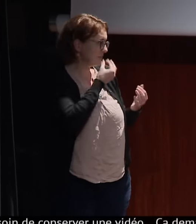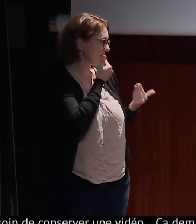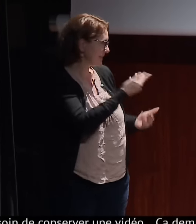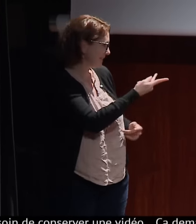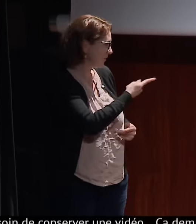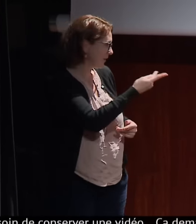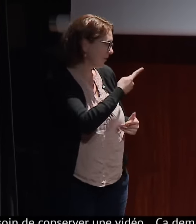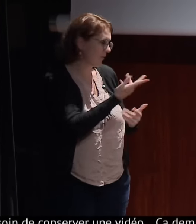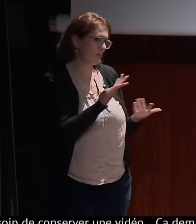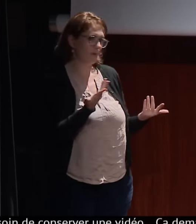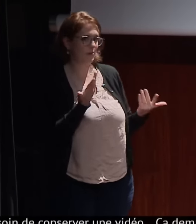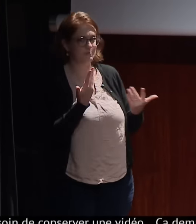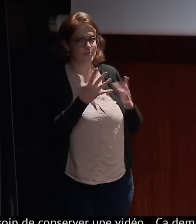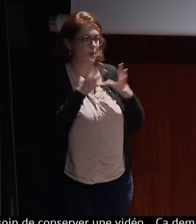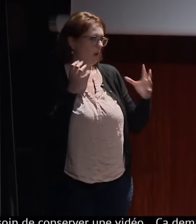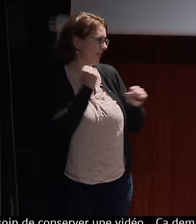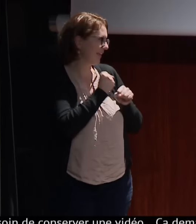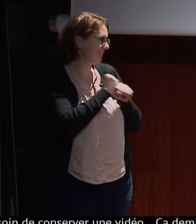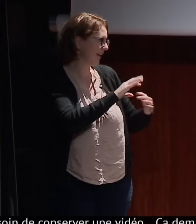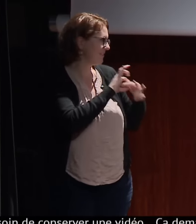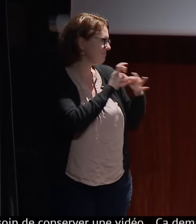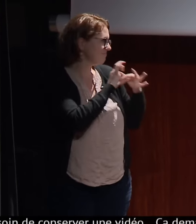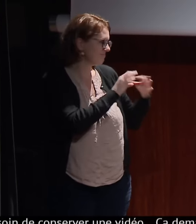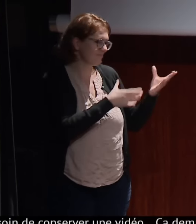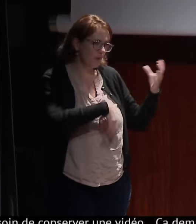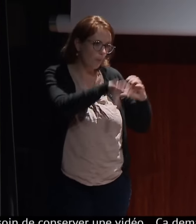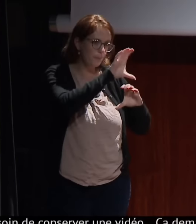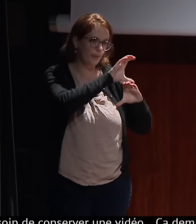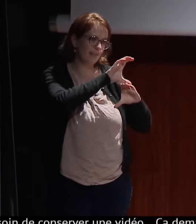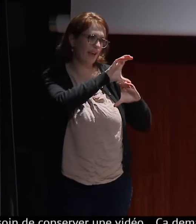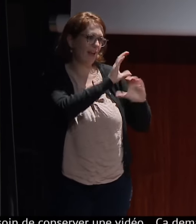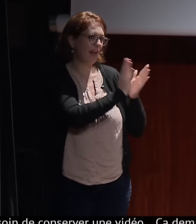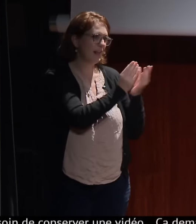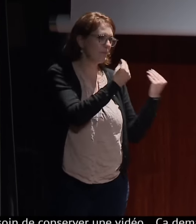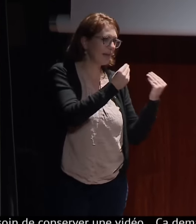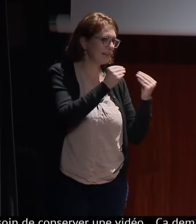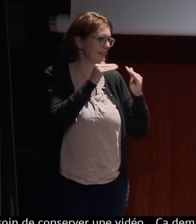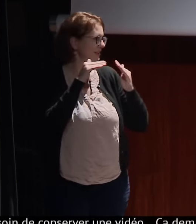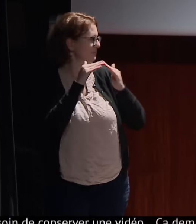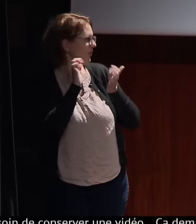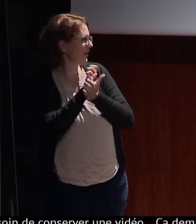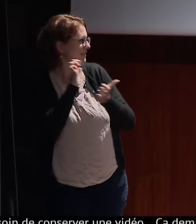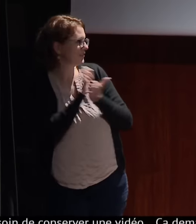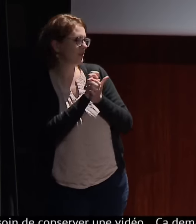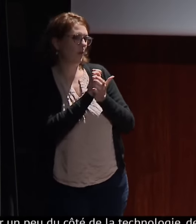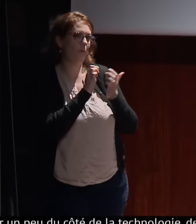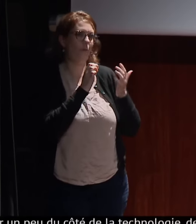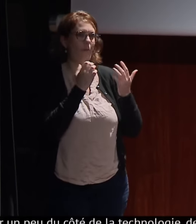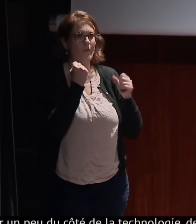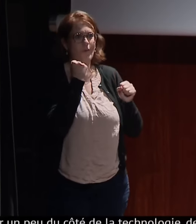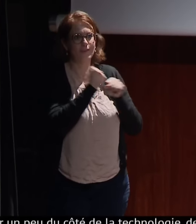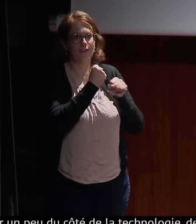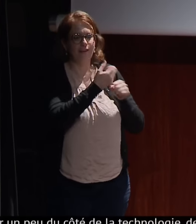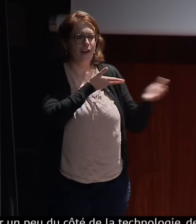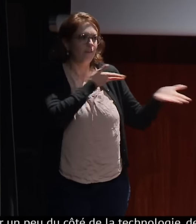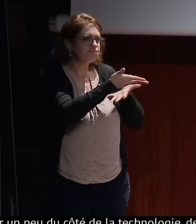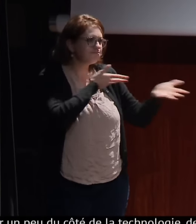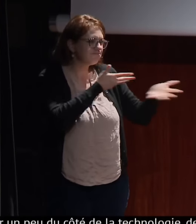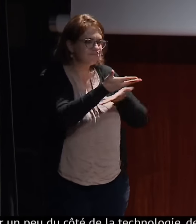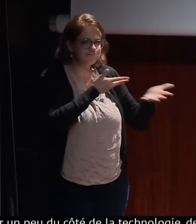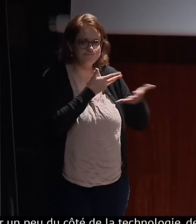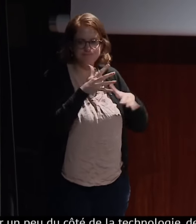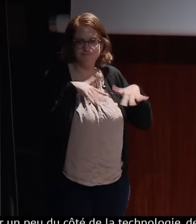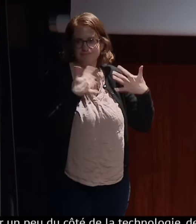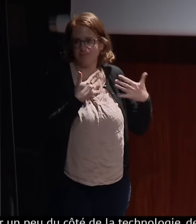permettre de conserver tout ce patrimoine, donner encore du travail à d'autres personnes. Enfin voilà, en tout cas ici on est tous